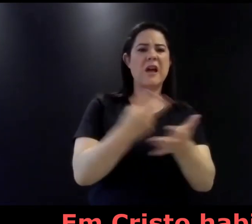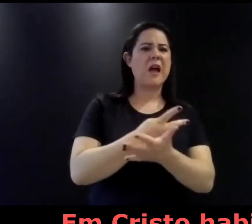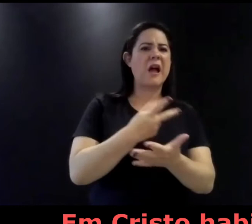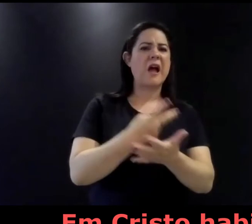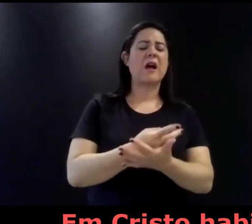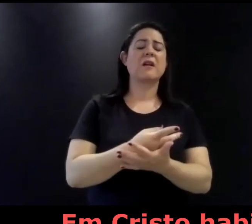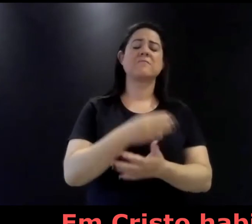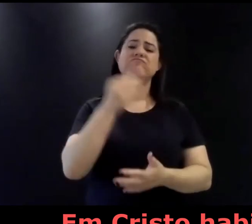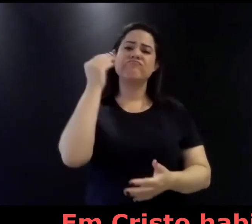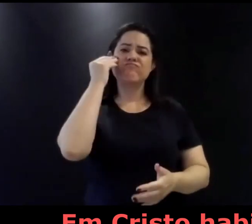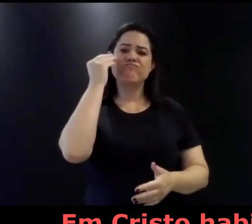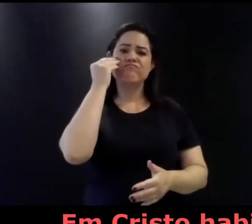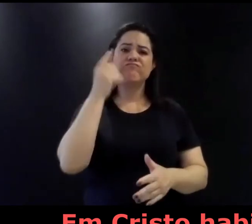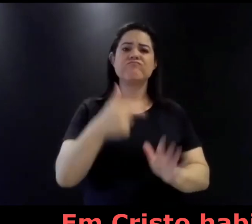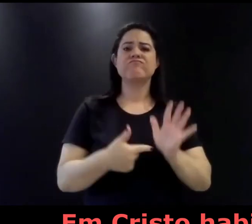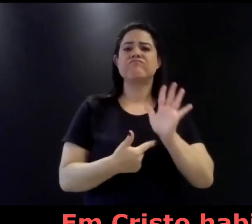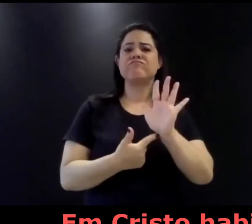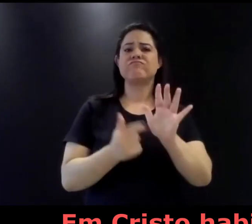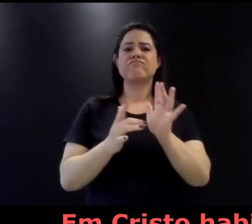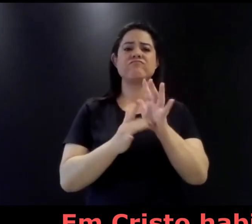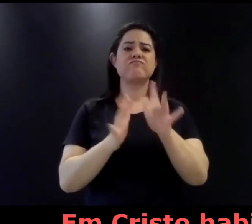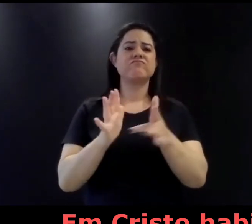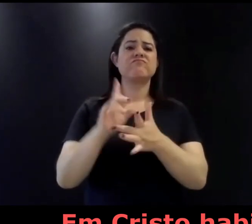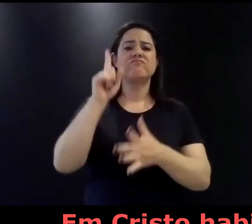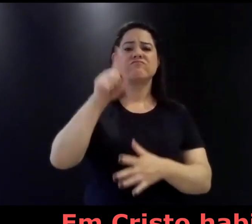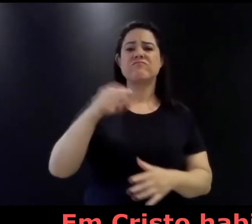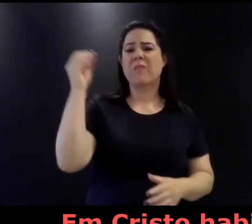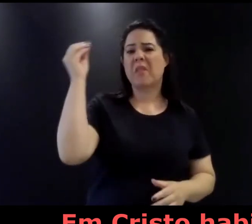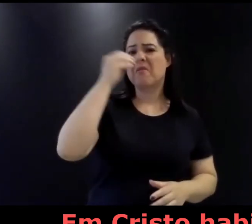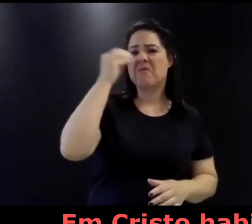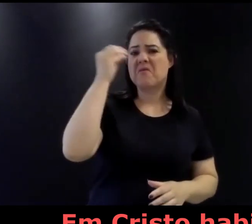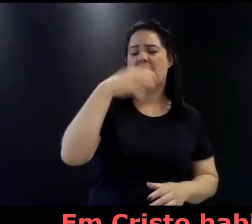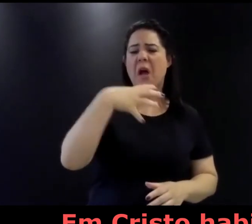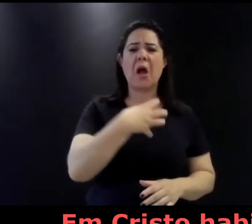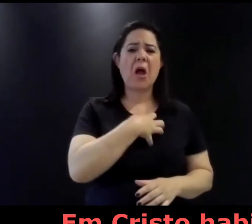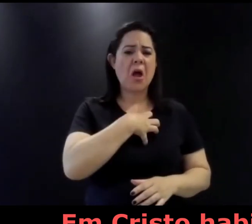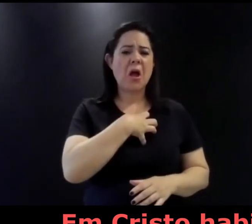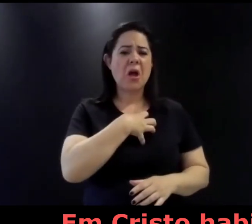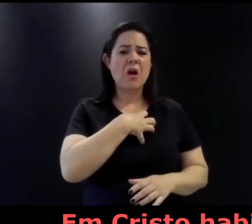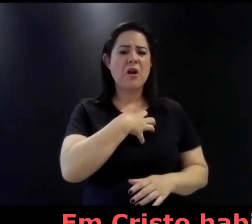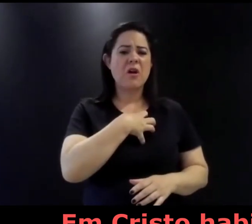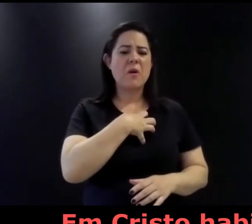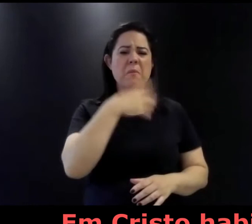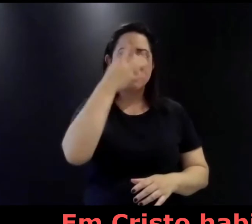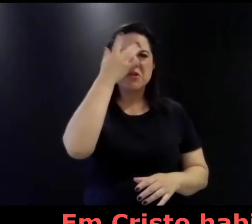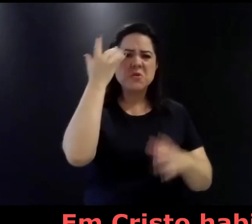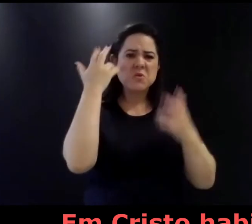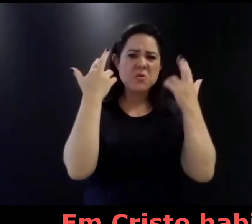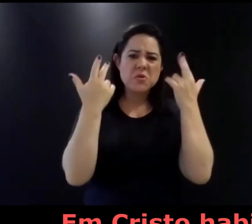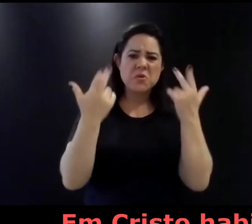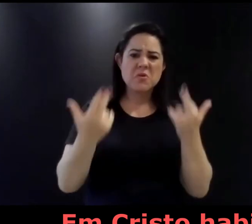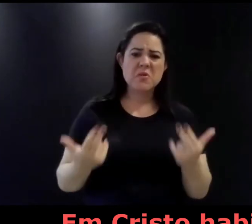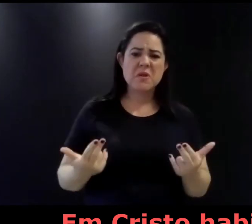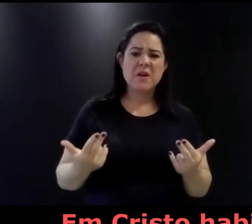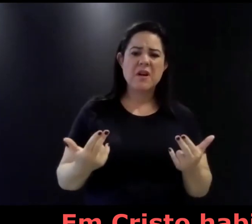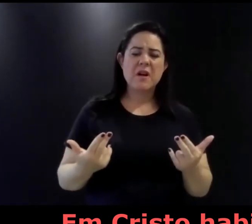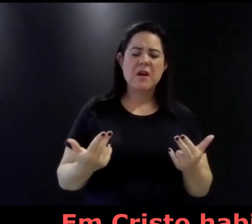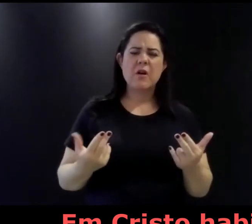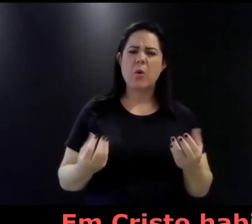tentando mostrar que Jesus era fraco, frágil, alguém comum.